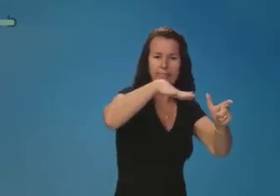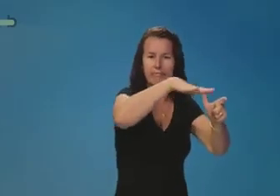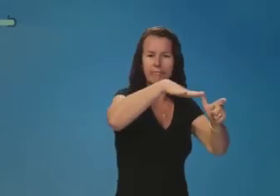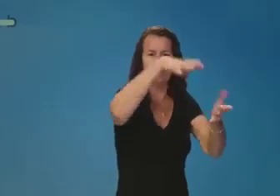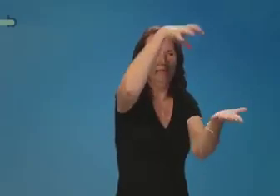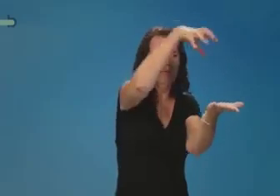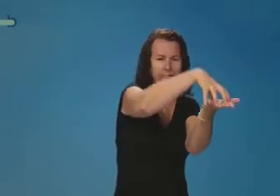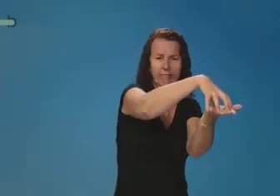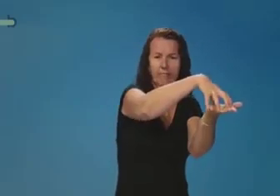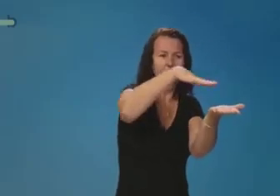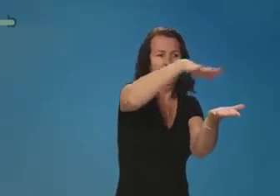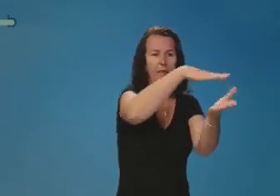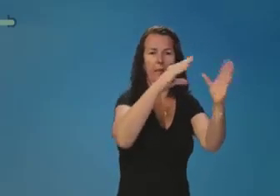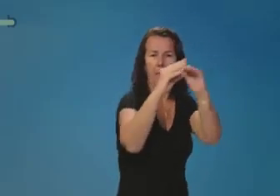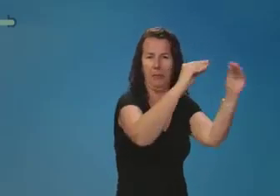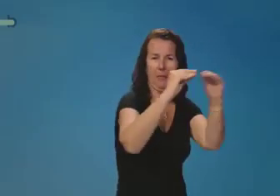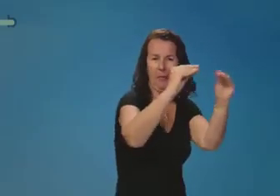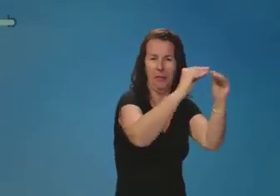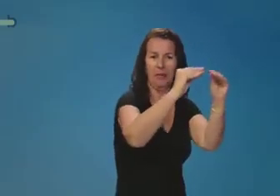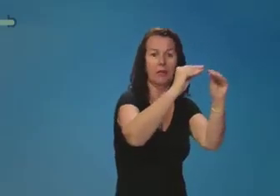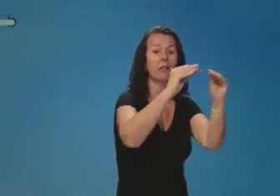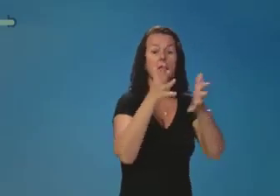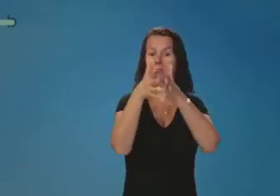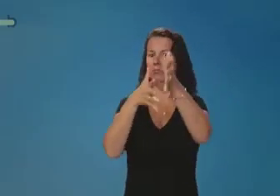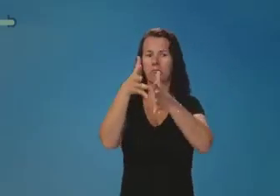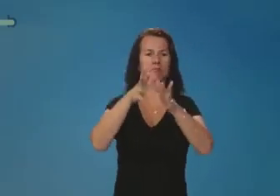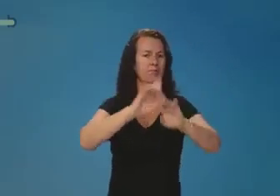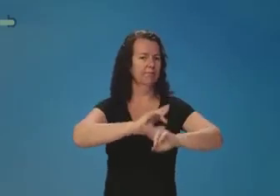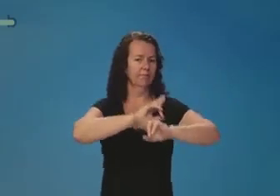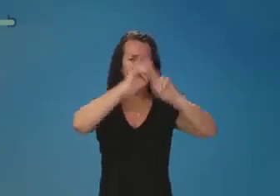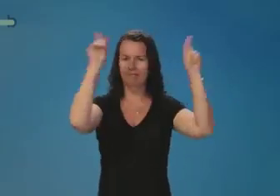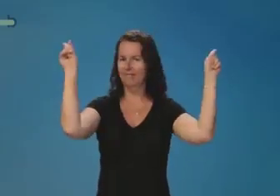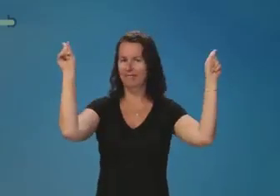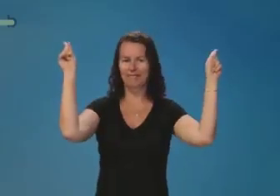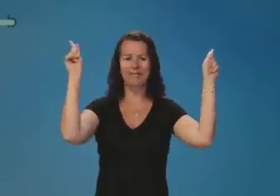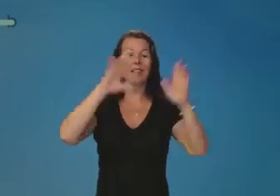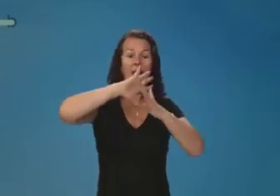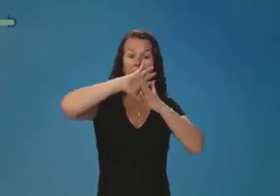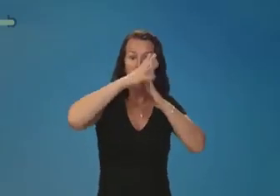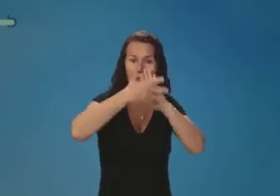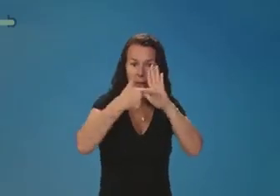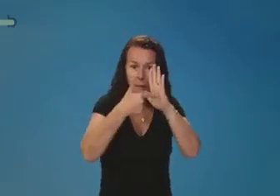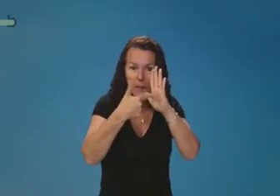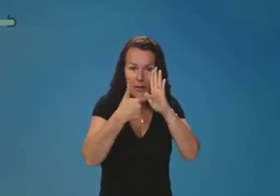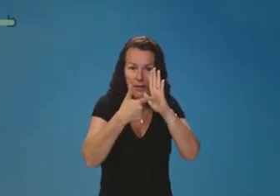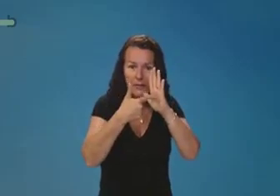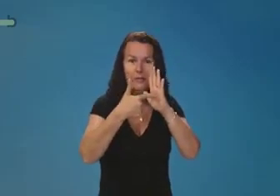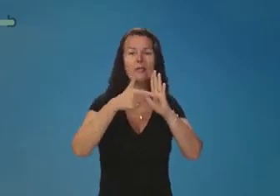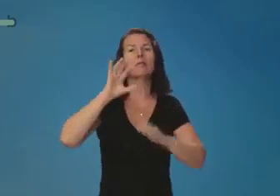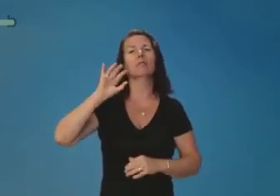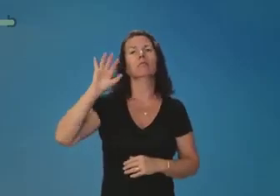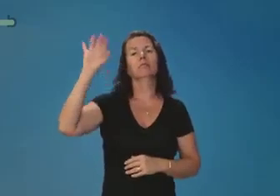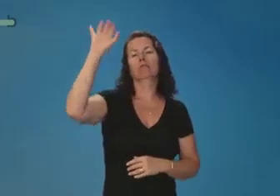caso dos indígenas, em que cada tribo se fala uma língua exclusivamente naquele espaço. Muito pelo contrário,